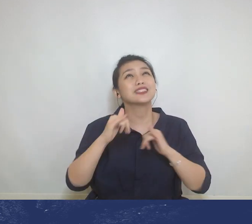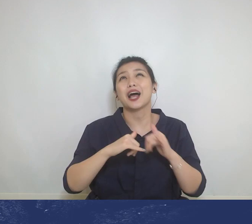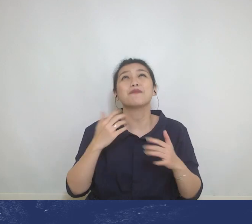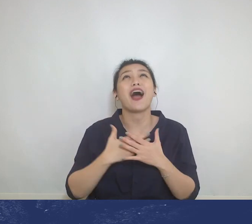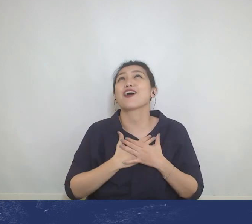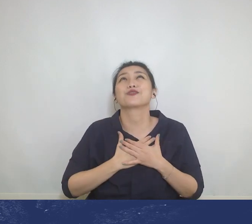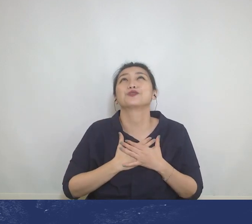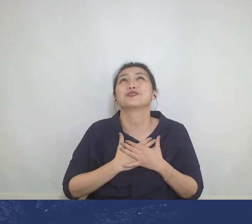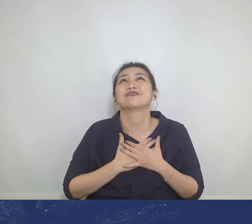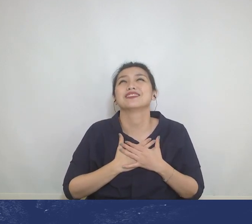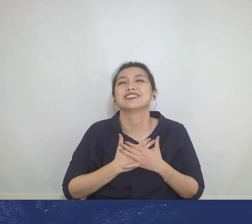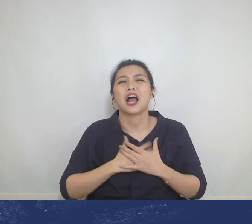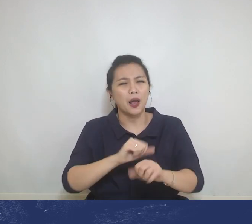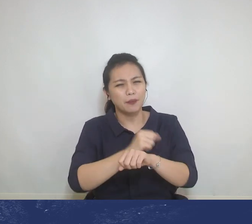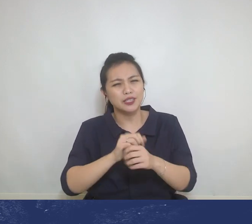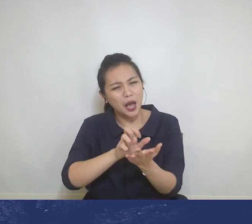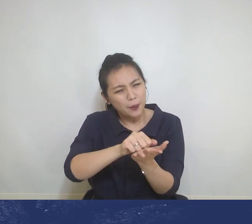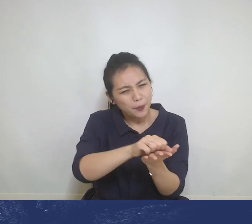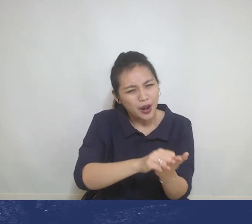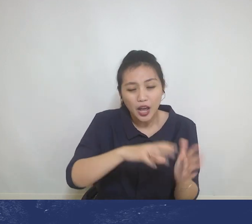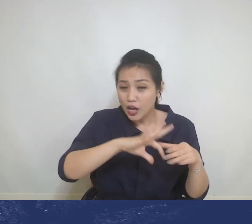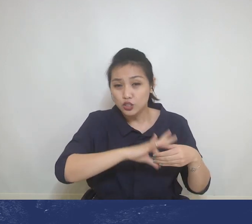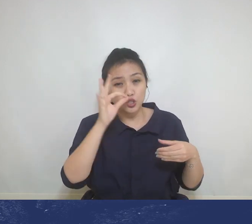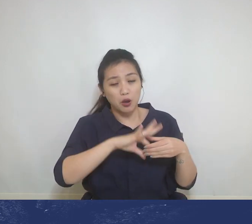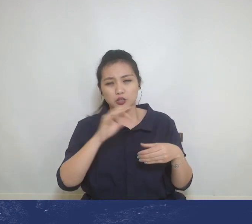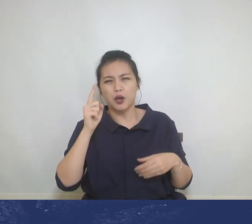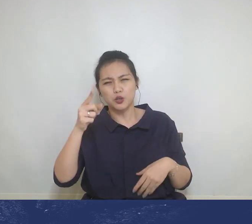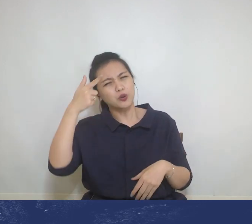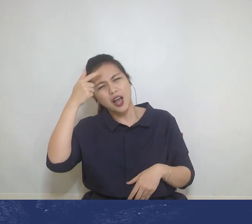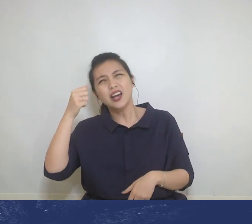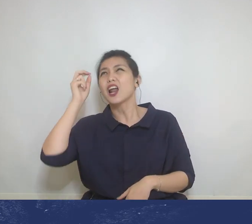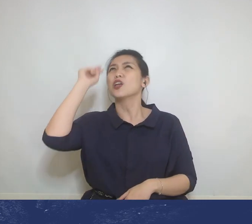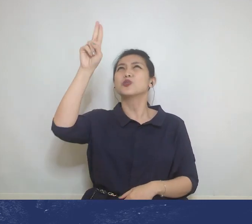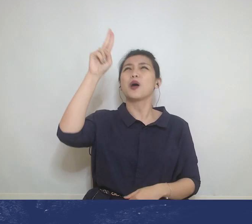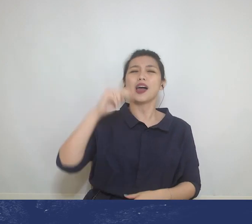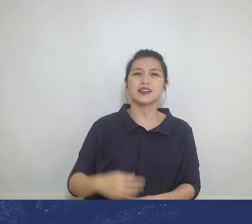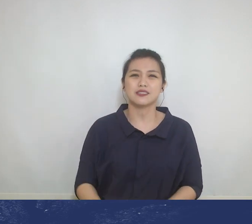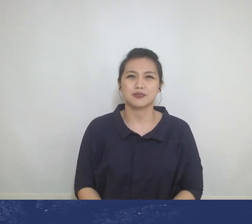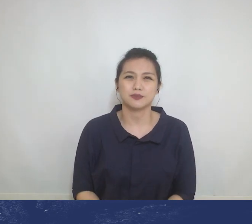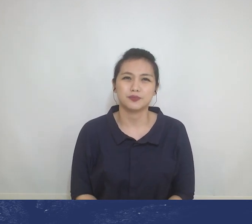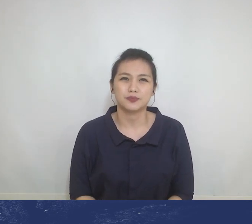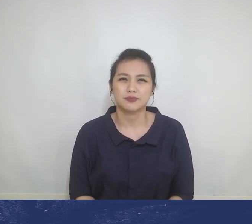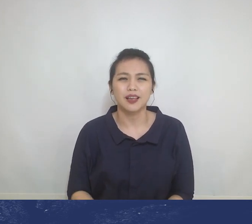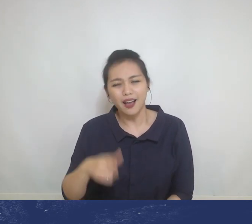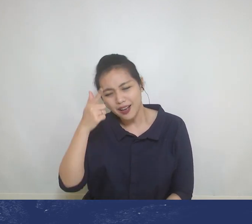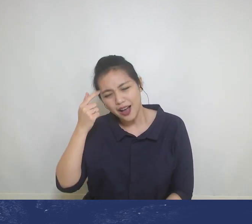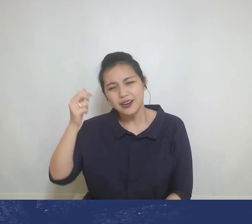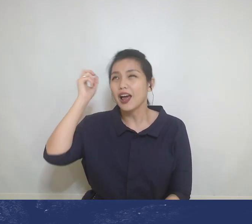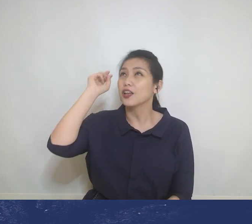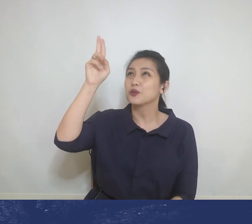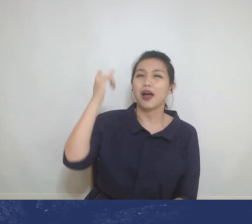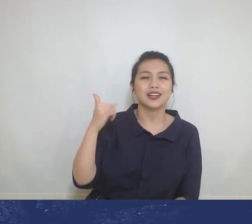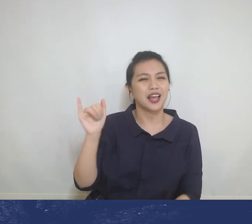bisa dipercaya akan mengembalakan jiwa demi jiwa. Semua karena Tuhan. Bukan karena saya bisa 26 alfabet. Tapi